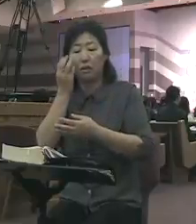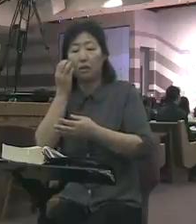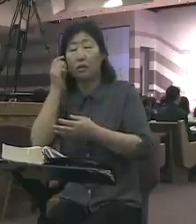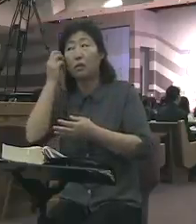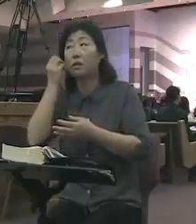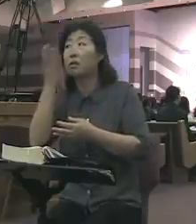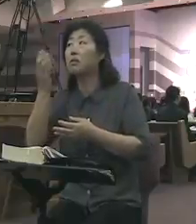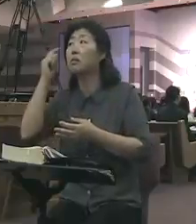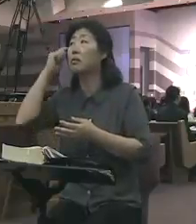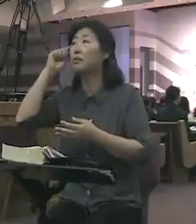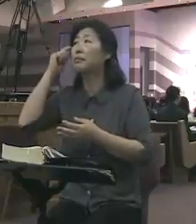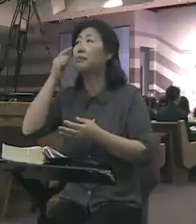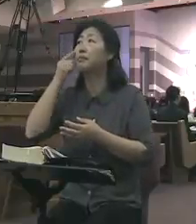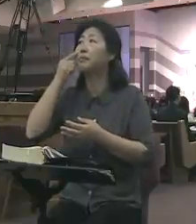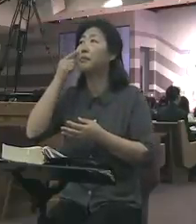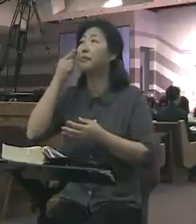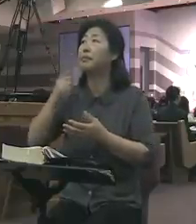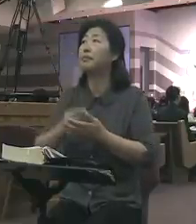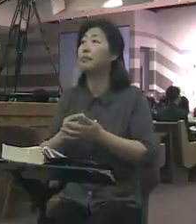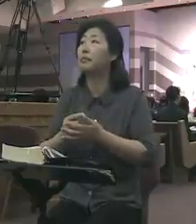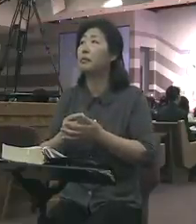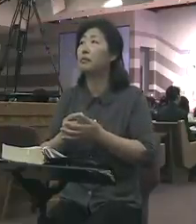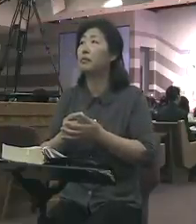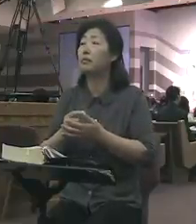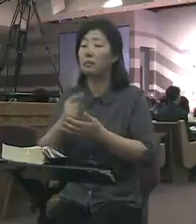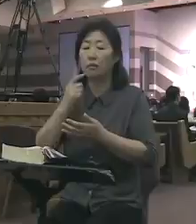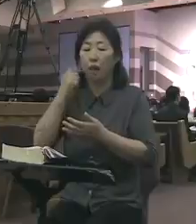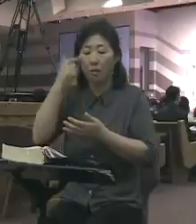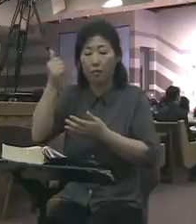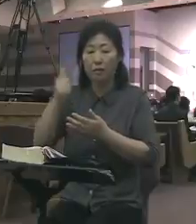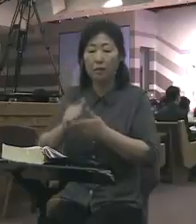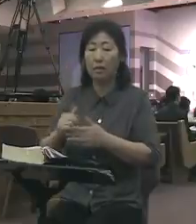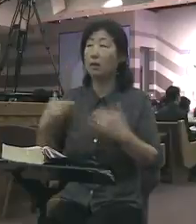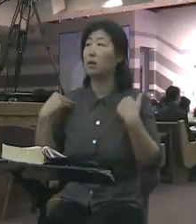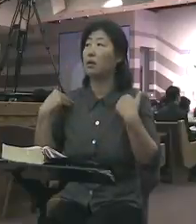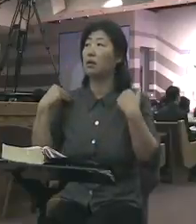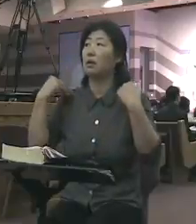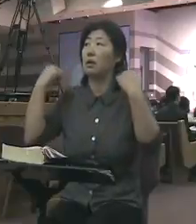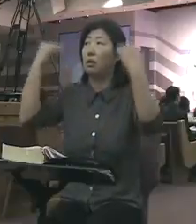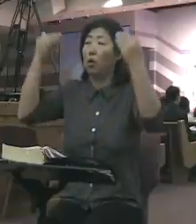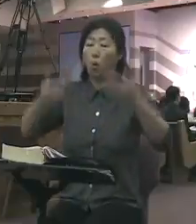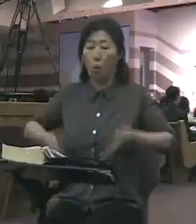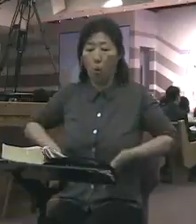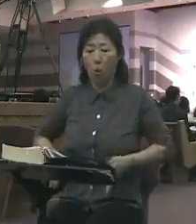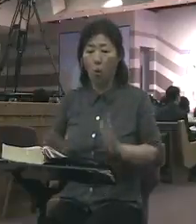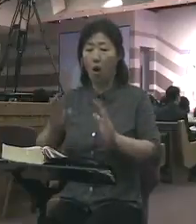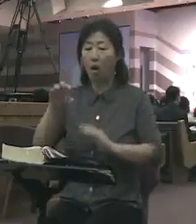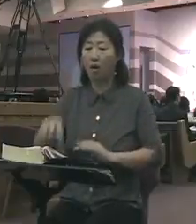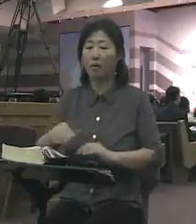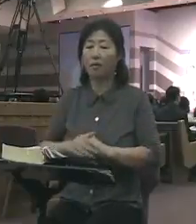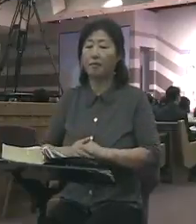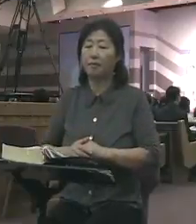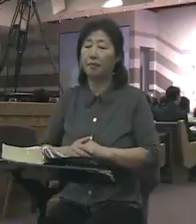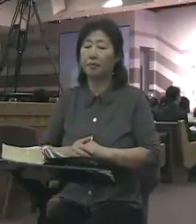왜냐하면 제가 자랐던 곳을 고향을 이제 가려고 시간이 좀 남아서 저